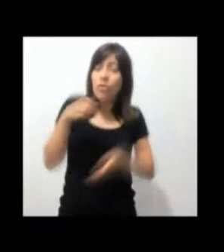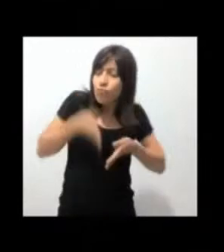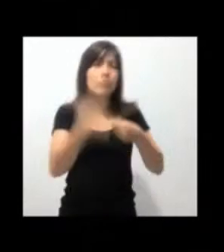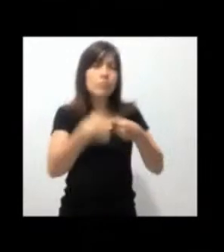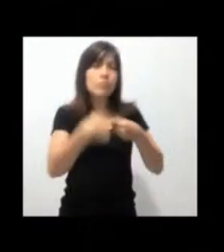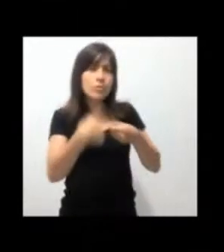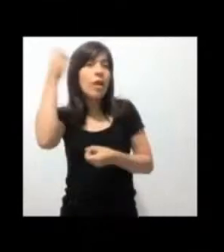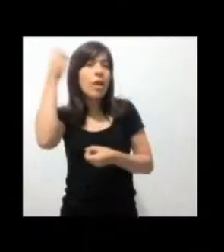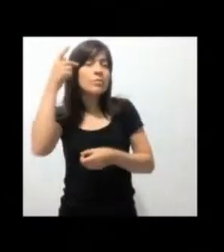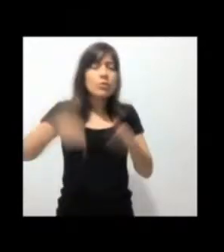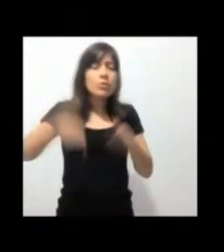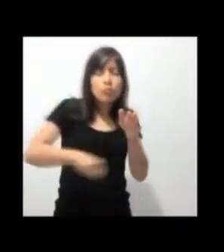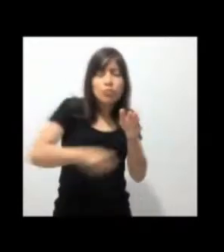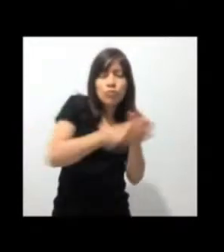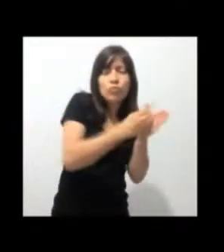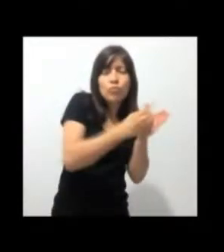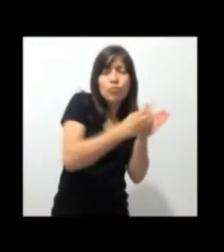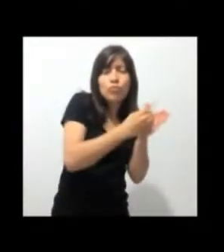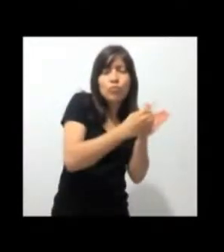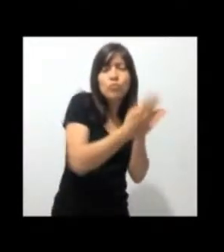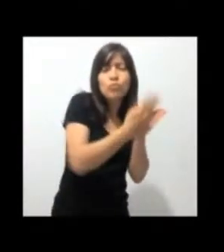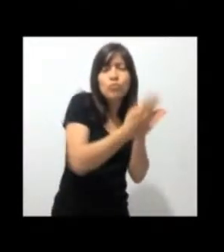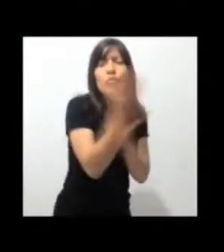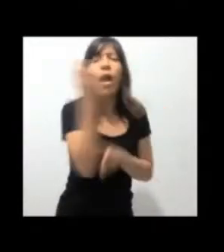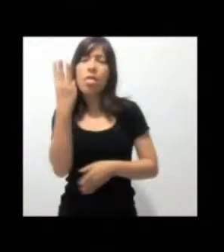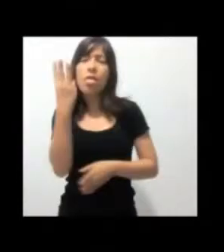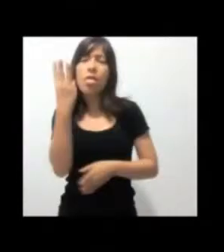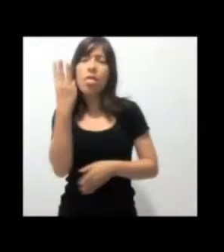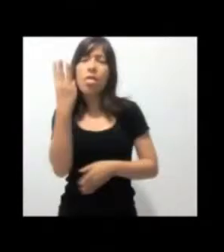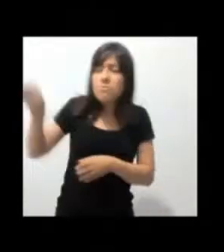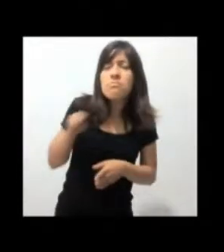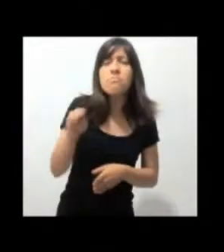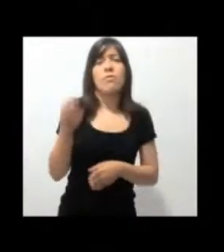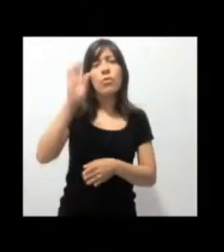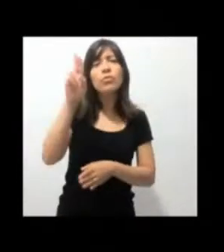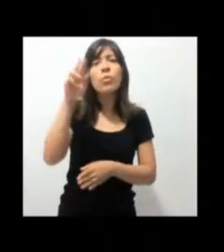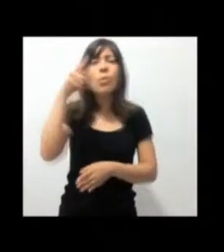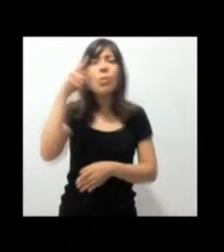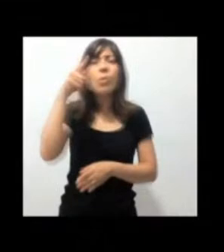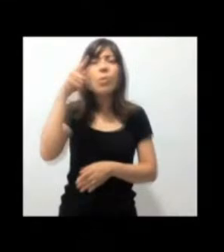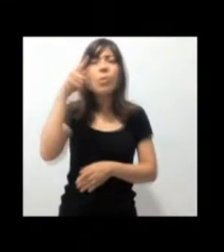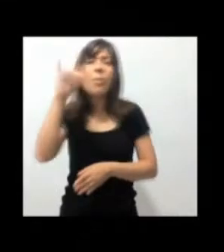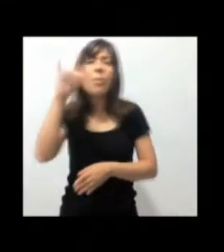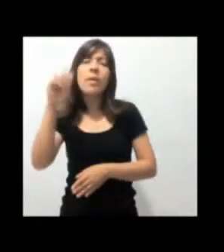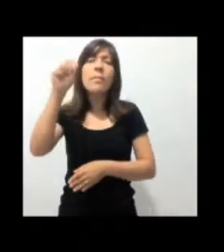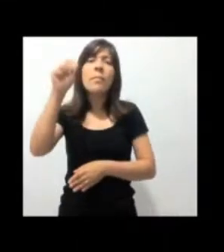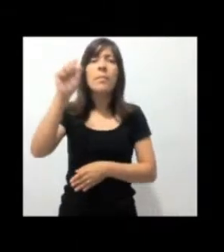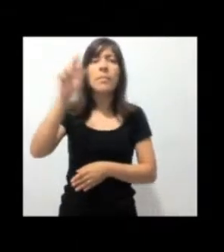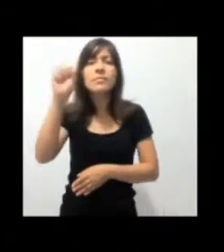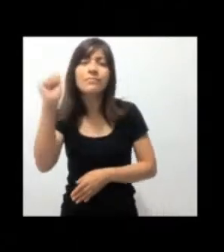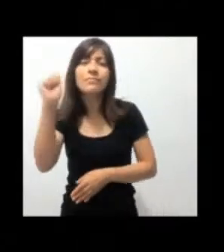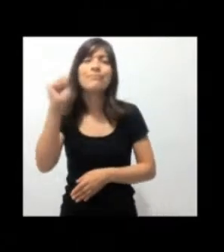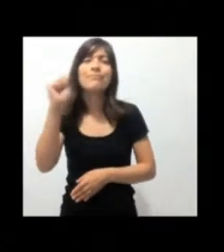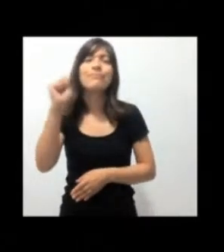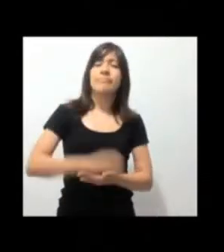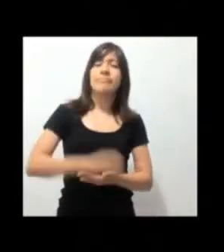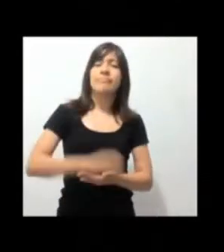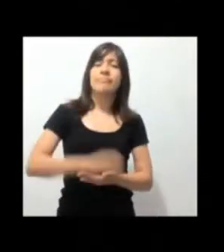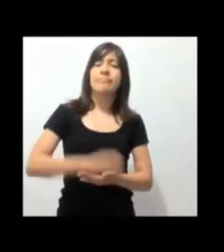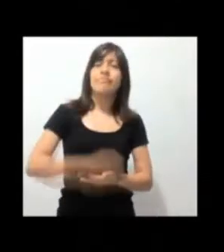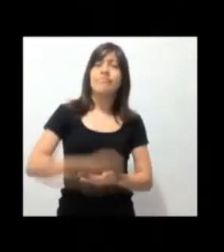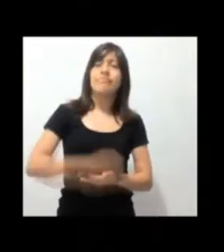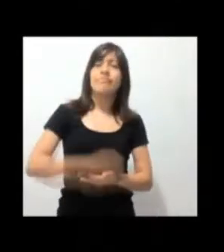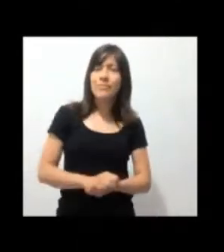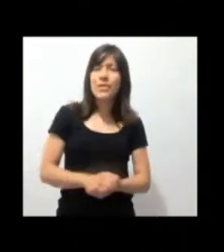mil vezes o tamanho de Tupi Paulista. É muita gente. E quando você olha mais fundo